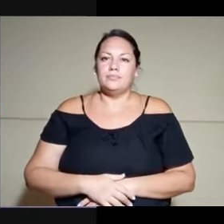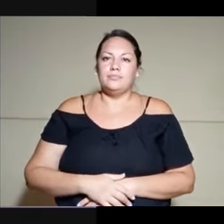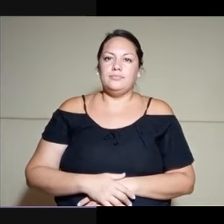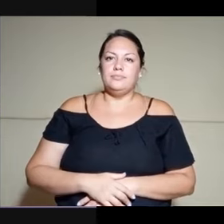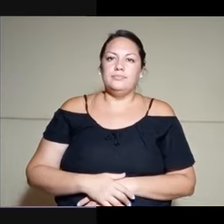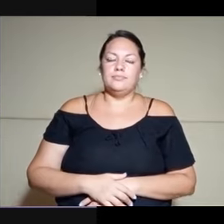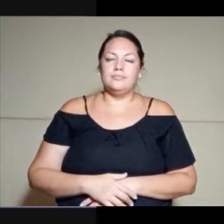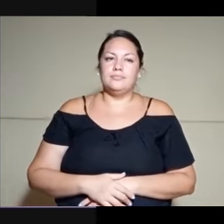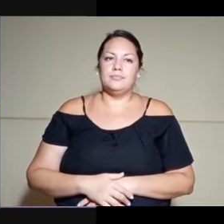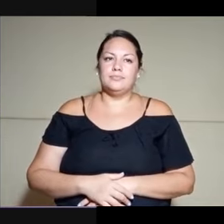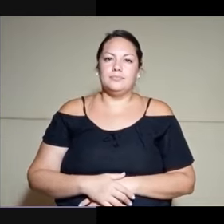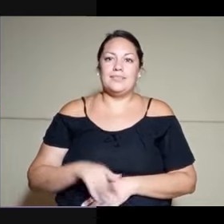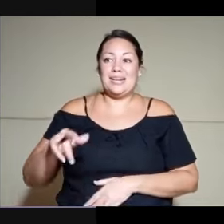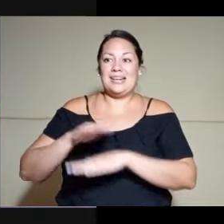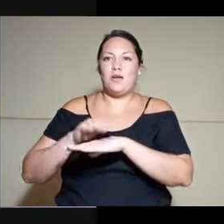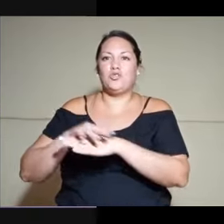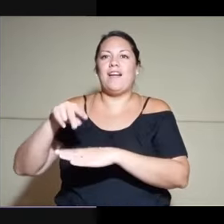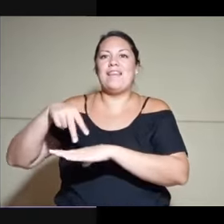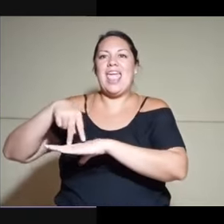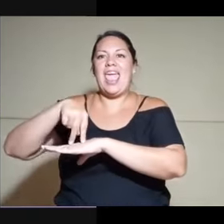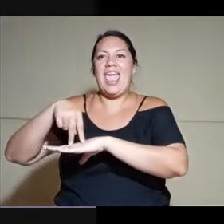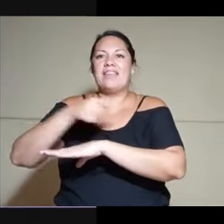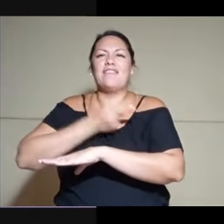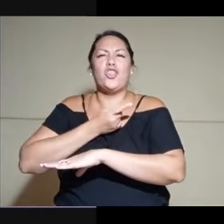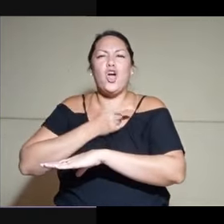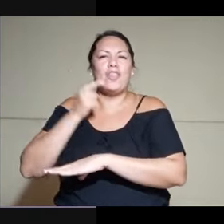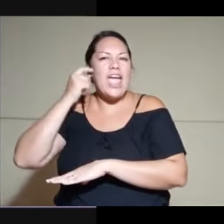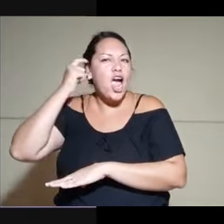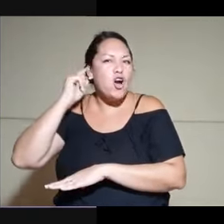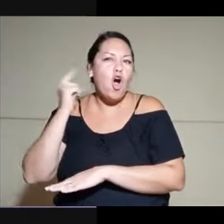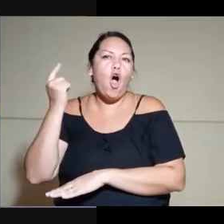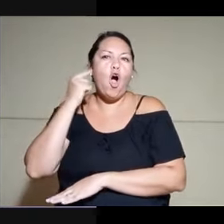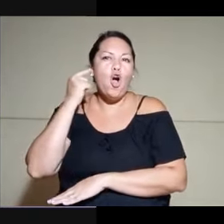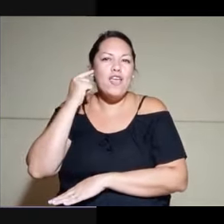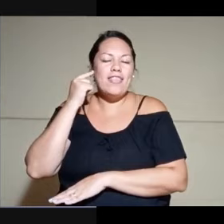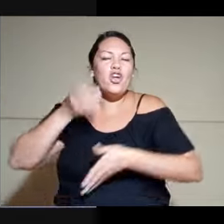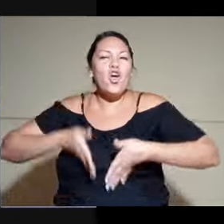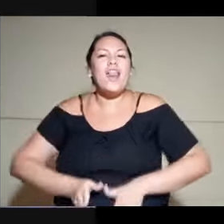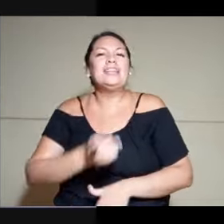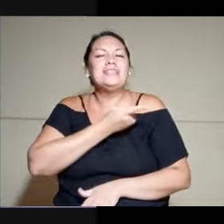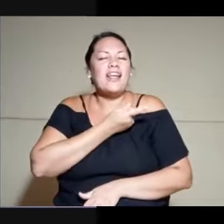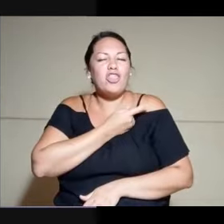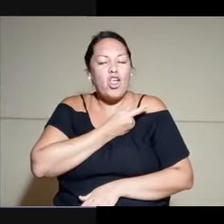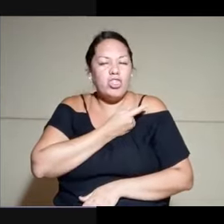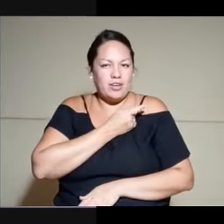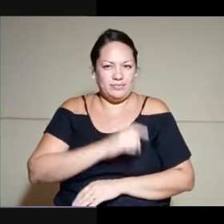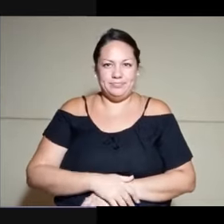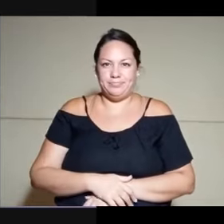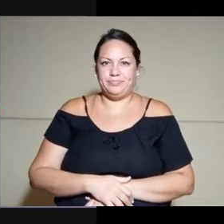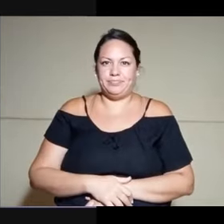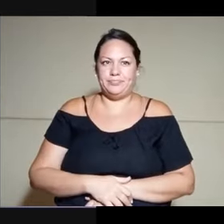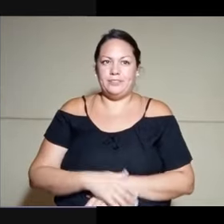utrículo y el sáculo, que son los dos órganos del, digamos, del equilibrio que están